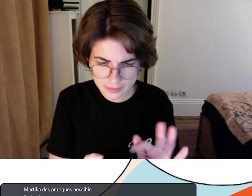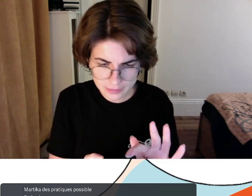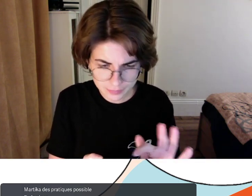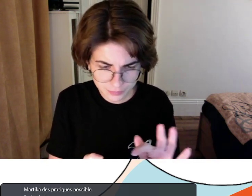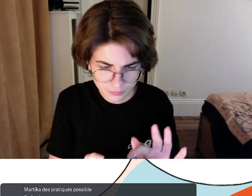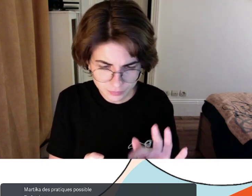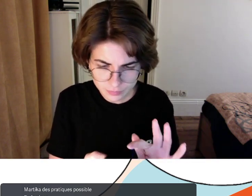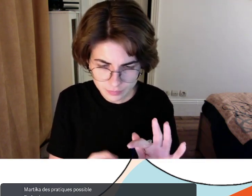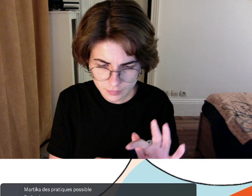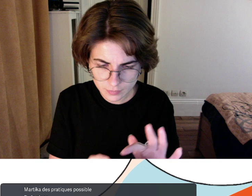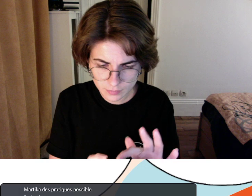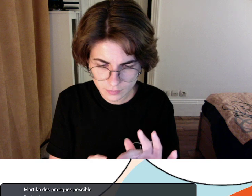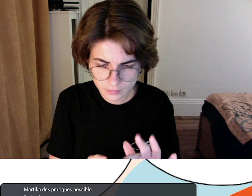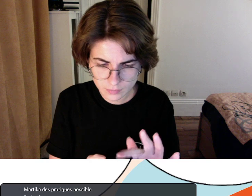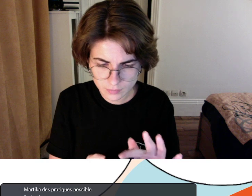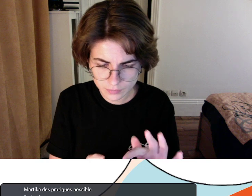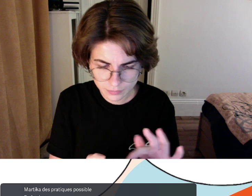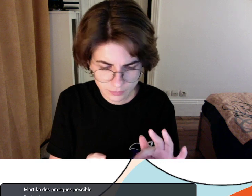Mince.